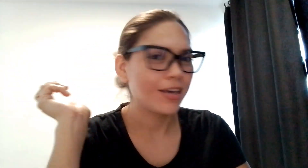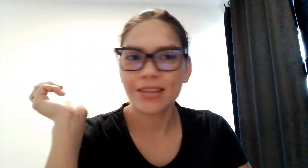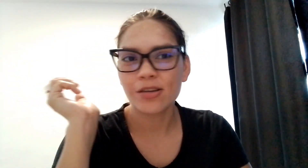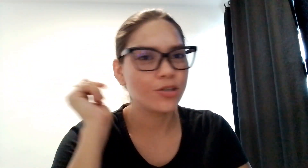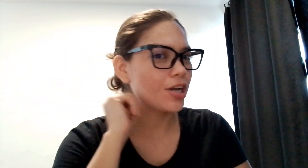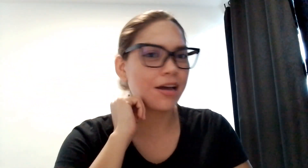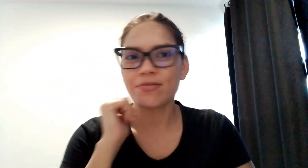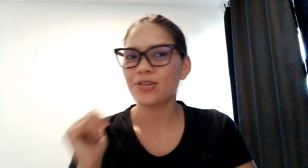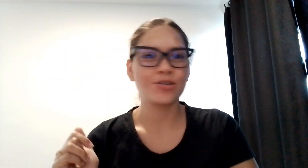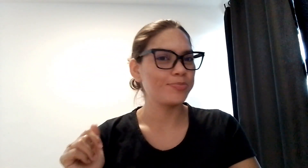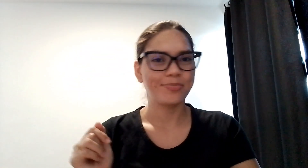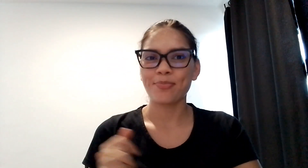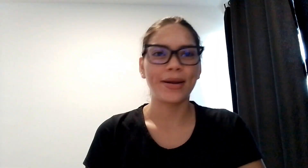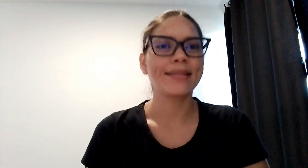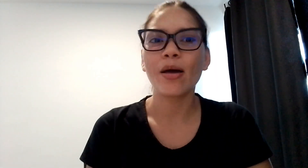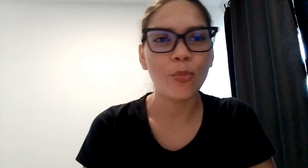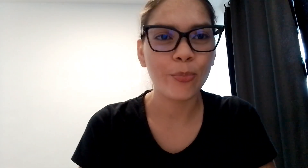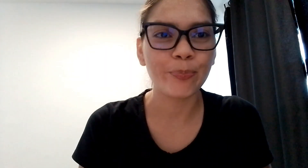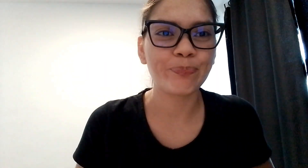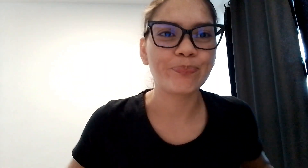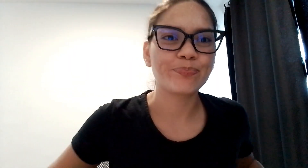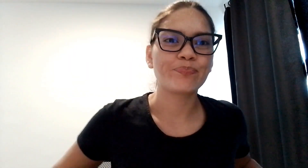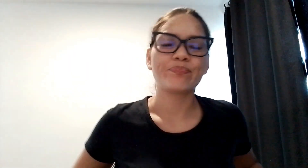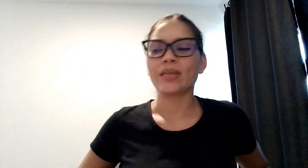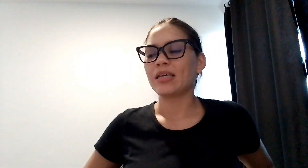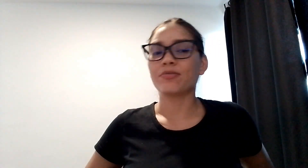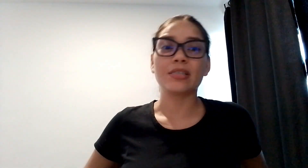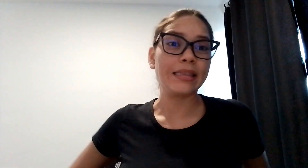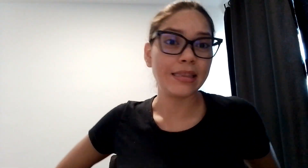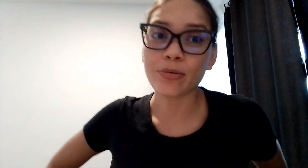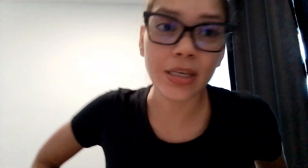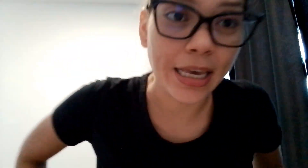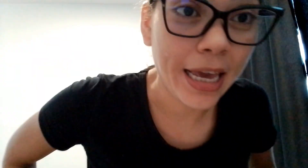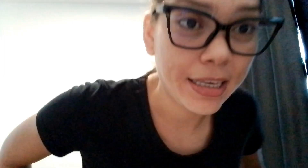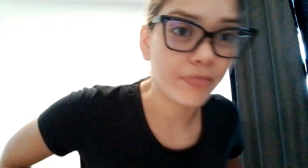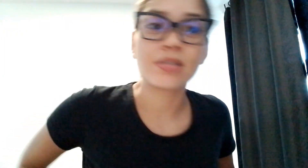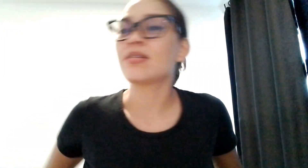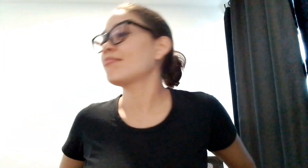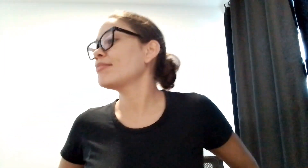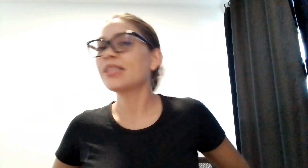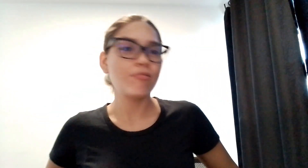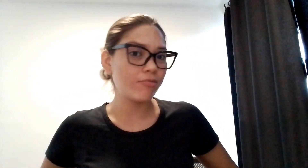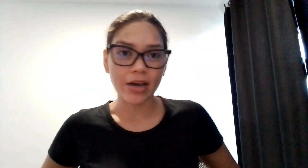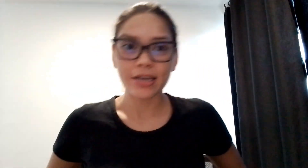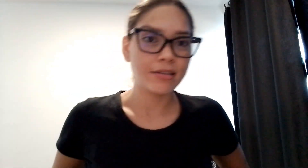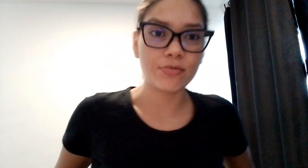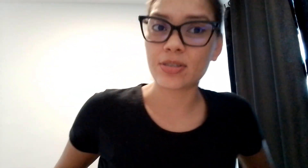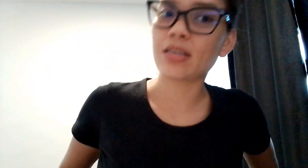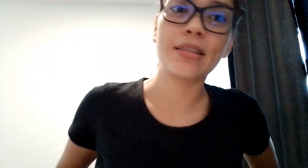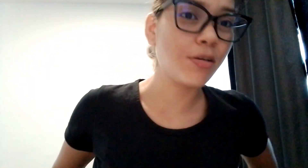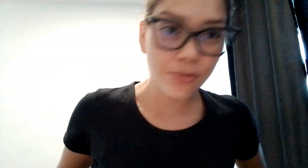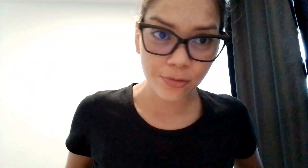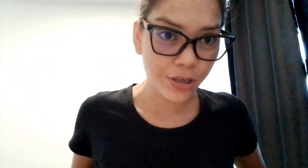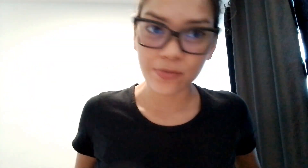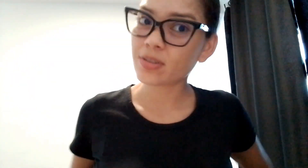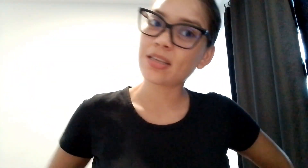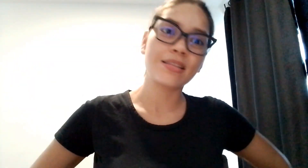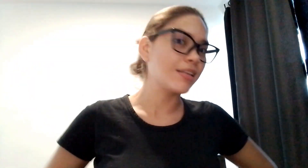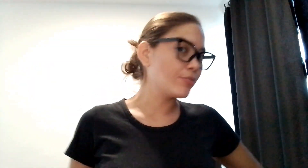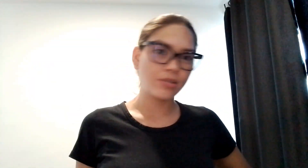nem o Chaves, para não. Que você não quer, que você não vai, que você não foi, que você não